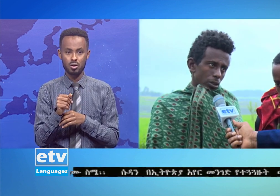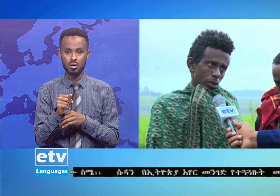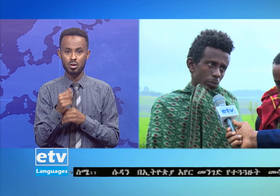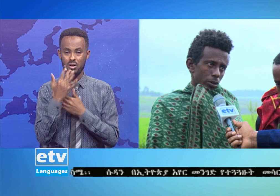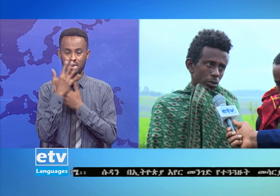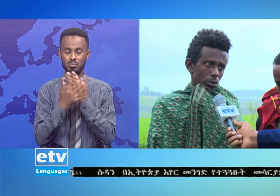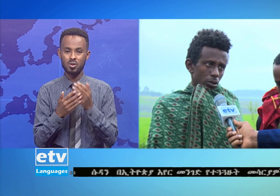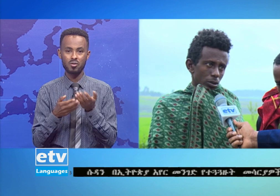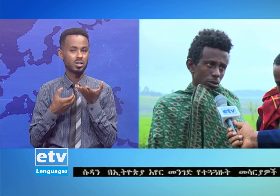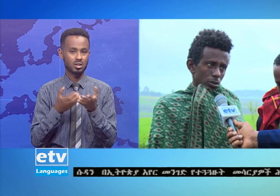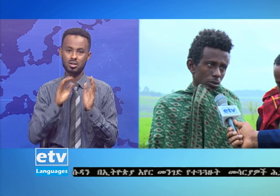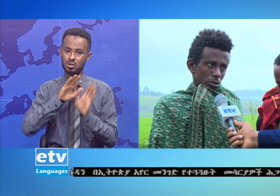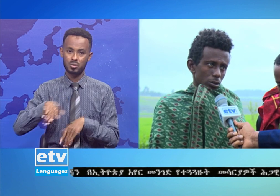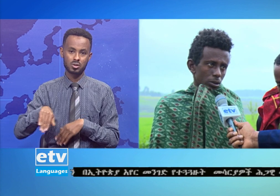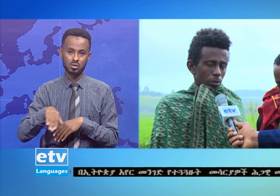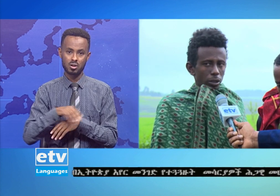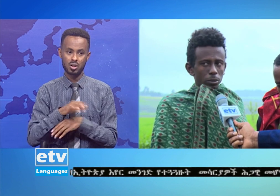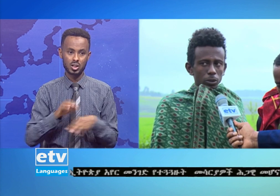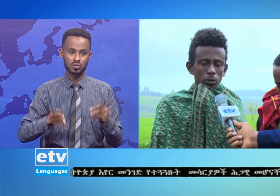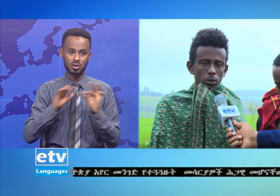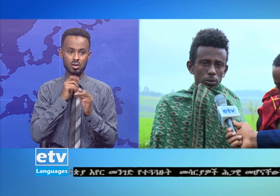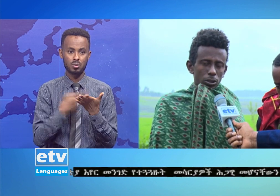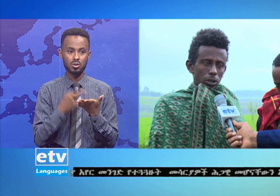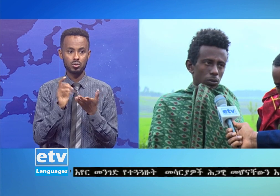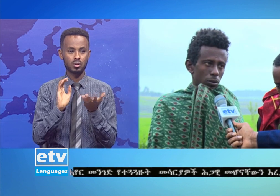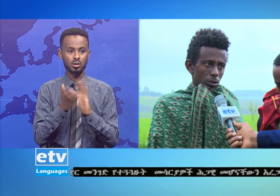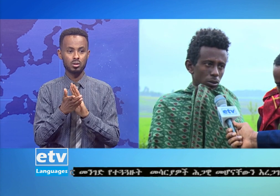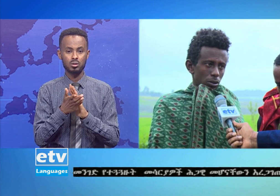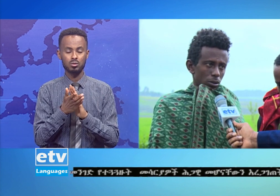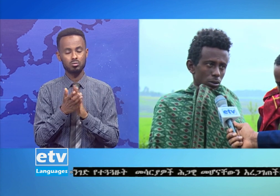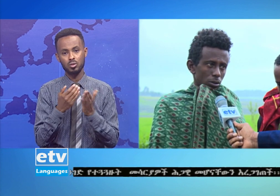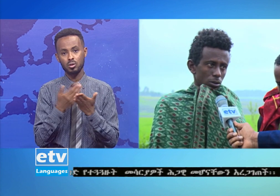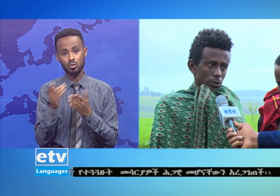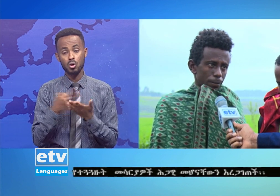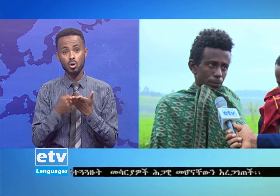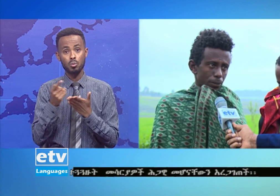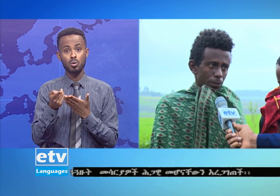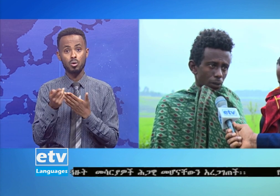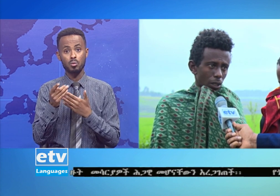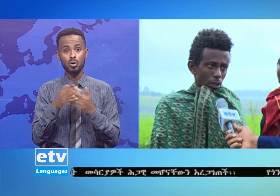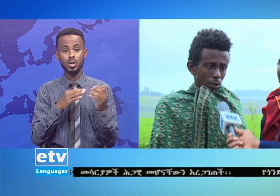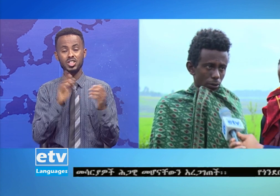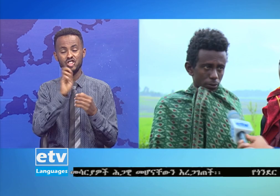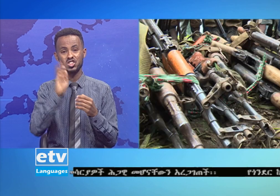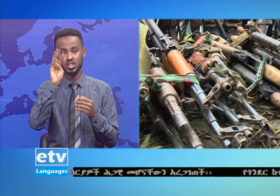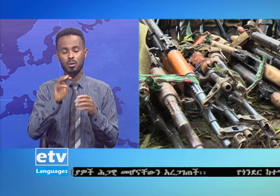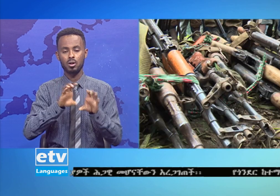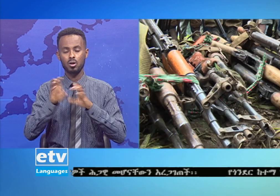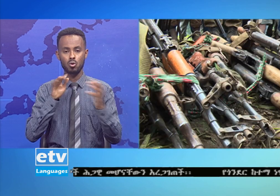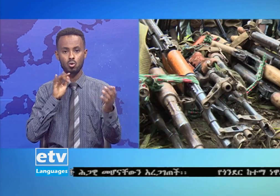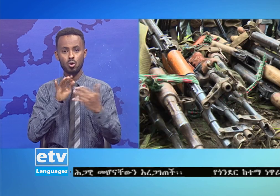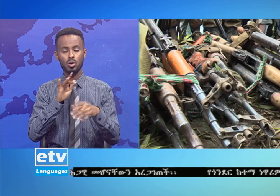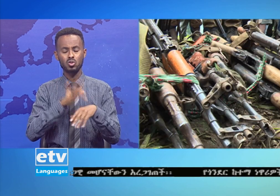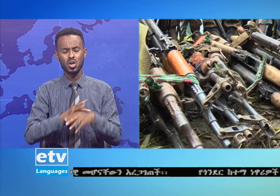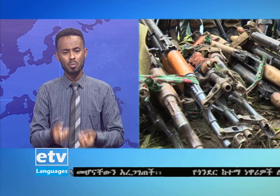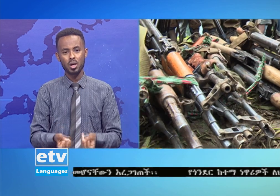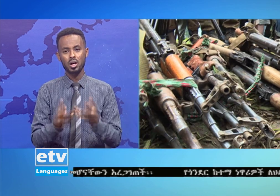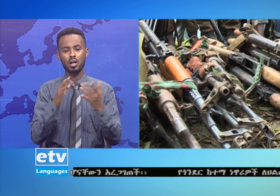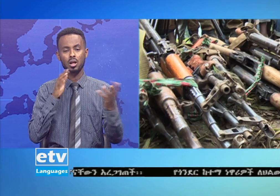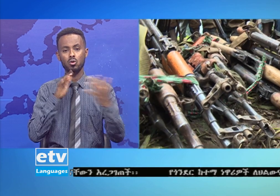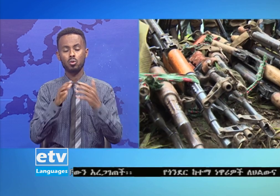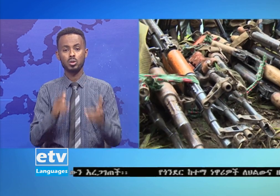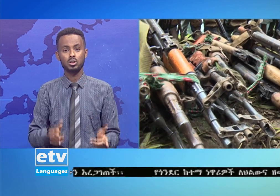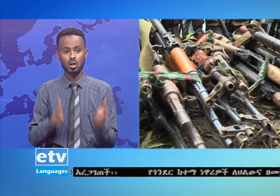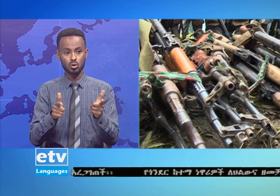ፈሰሰ ይቅርብን። እነዚህ መልእክት መስፈል መሳልፉ በውቅንና ጭና በተካሄዱት ውጊያዎች በርካታ የጦር